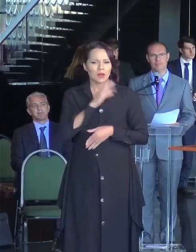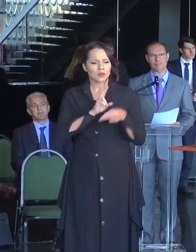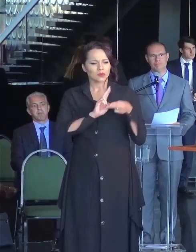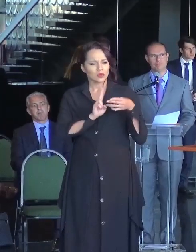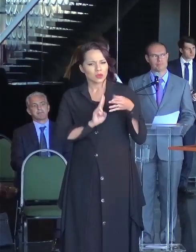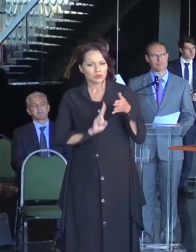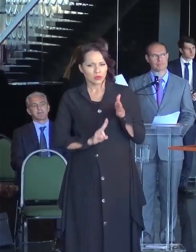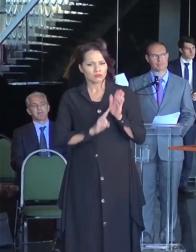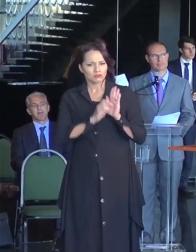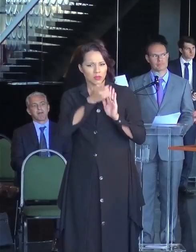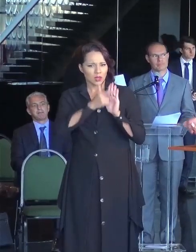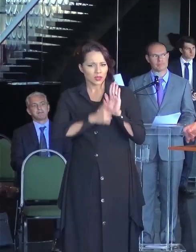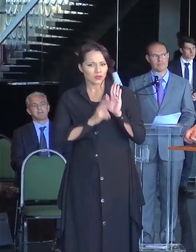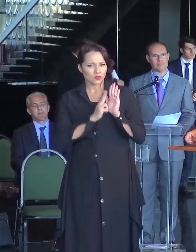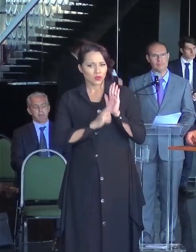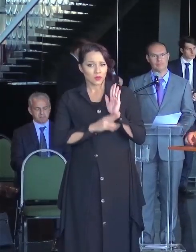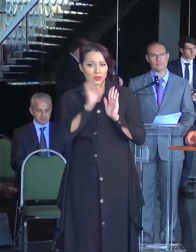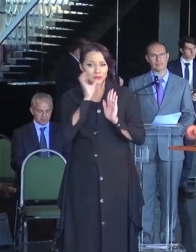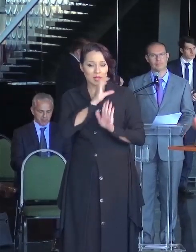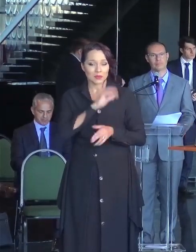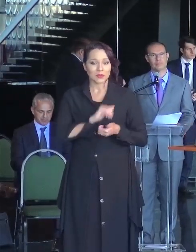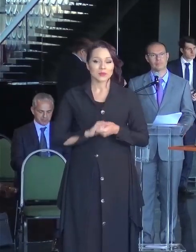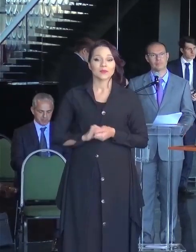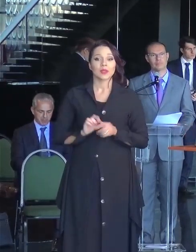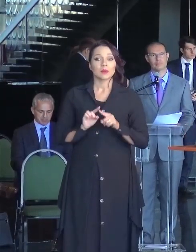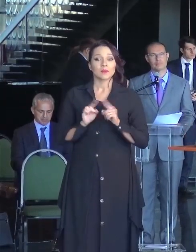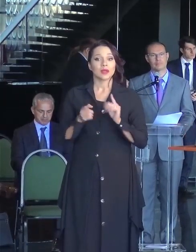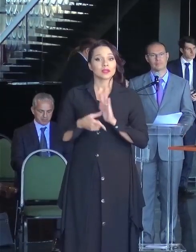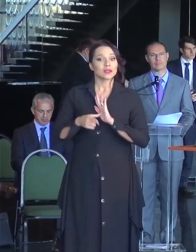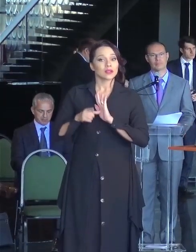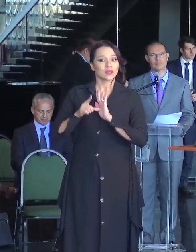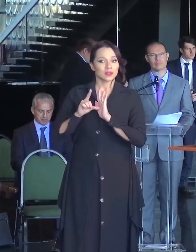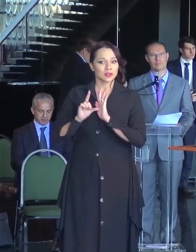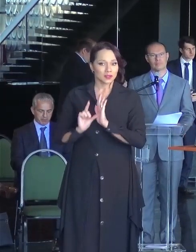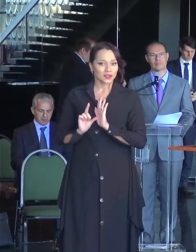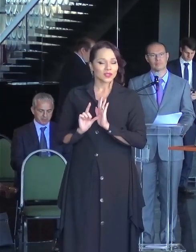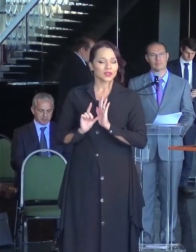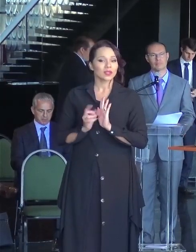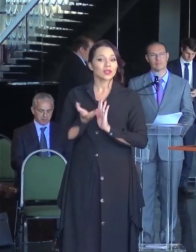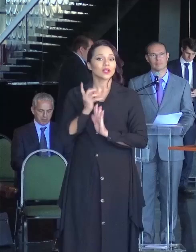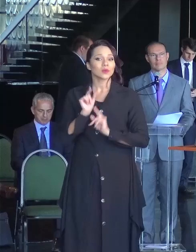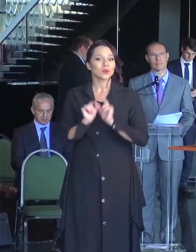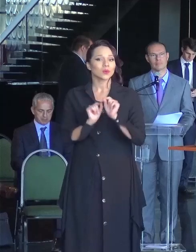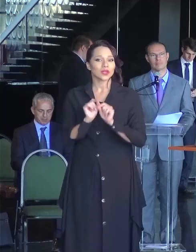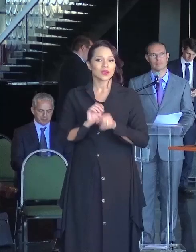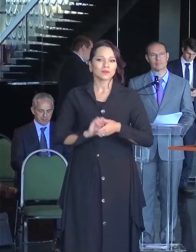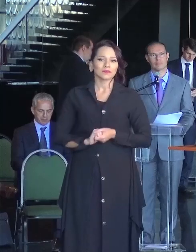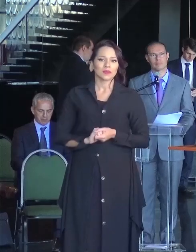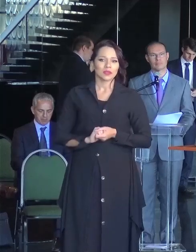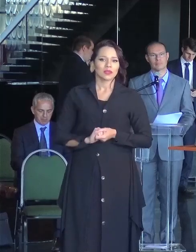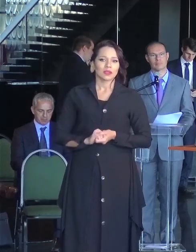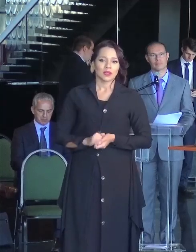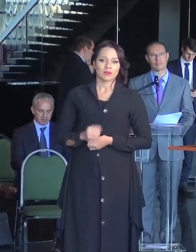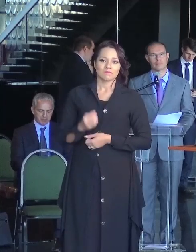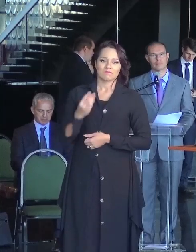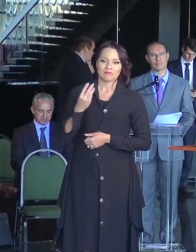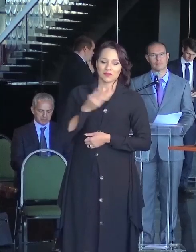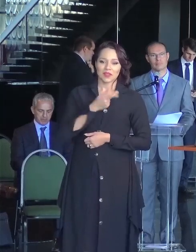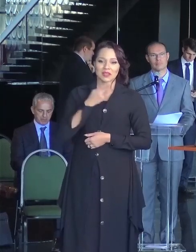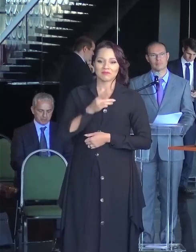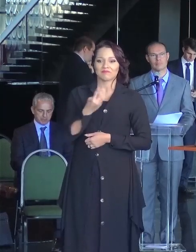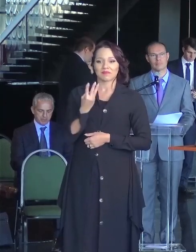nominata, mas eu queria antes fazer três registros aqui